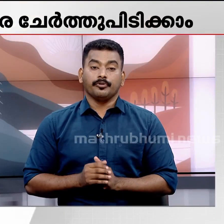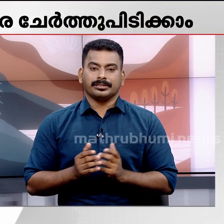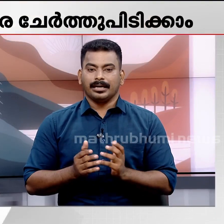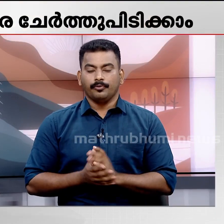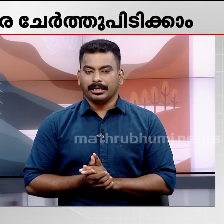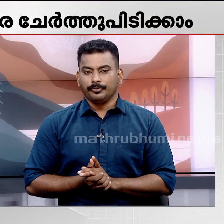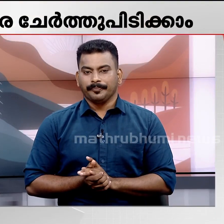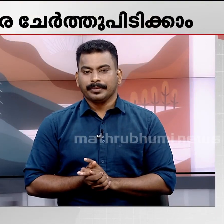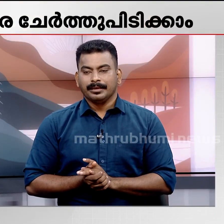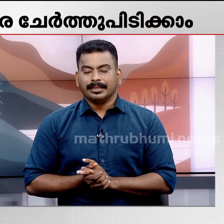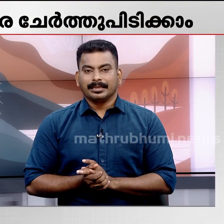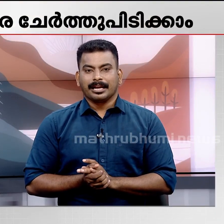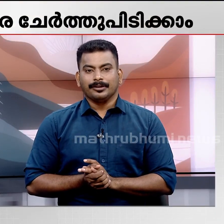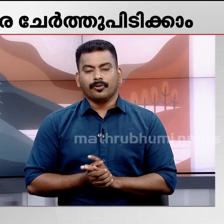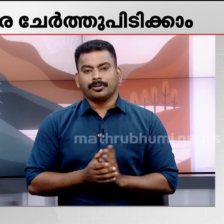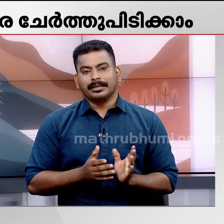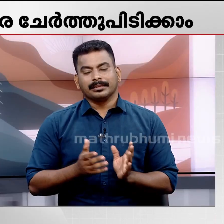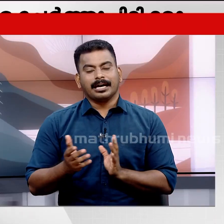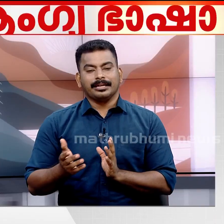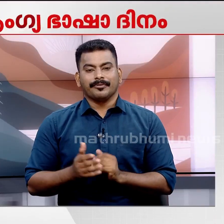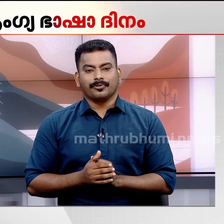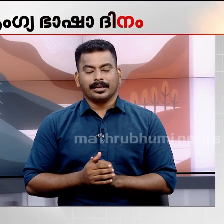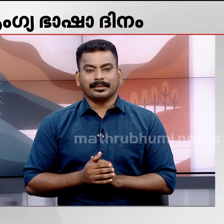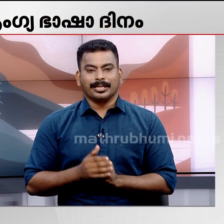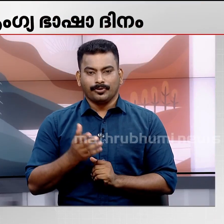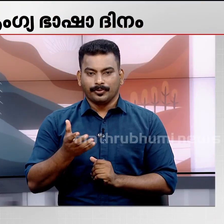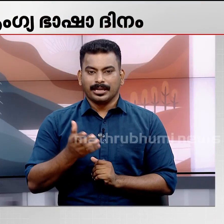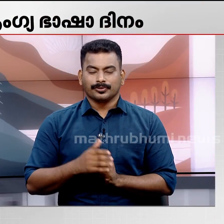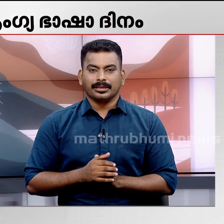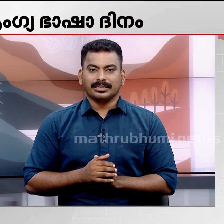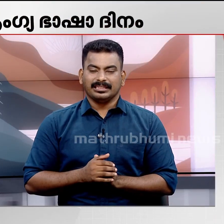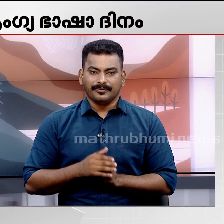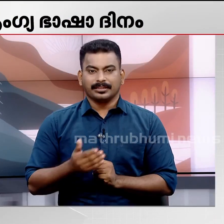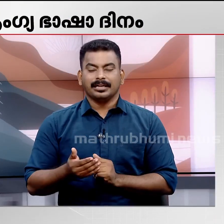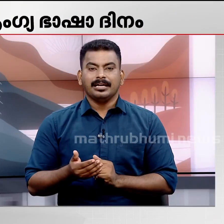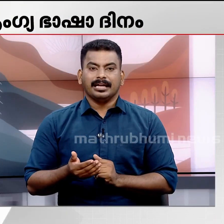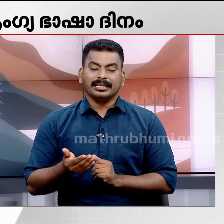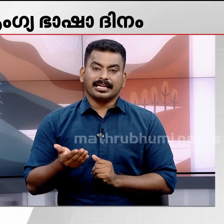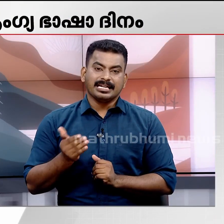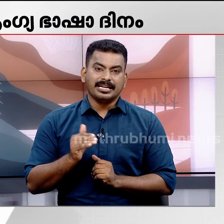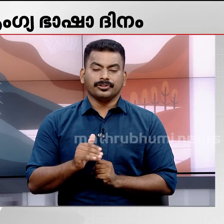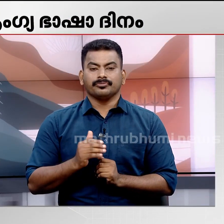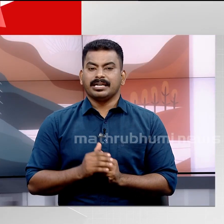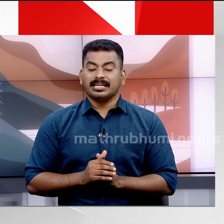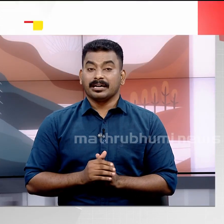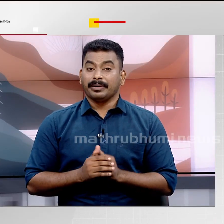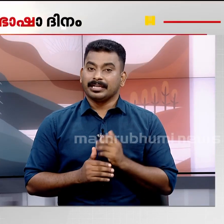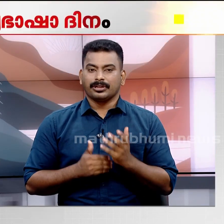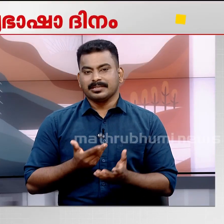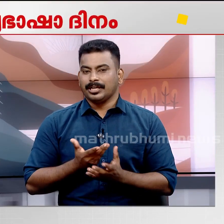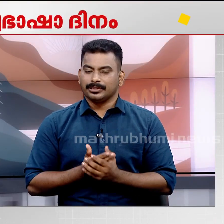കുട്ടികളുടെ അബോട്ടായിപ്പോയി. അതിന് കാരണം ഈ ഡോക്ടർ പറയുന്ന കാര്യങ്ങൾ, അവർക്കുള്ള തൈറോയ്ഡ് പോലുള്ള അസുഖങ്ങളുടെ തീവ്രത, അത് എങ്ങനെ കൈകാര്യം ചെയ്തൊന്നും